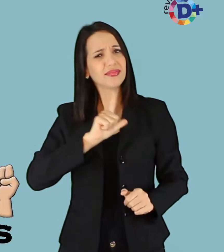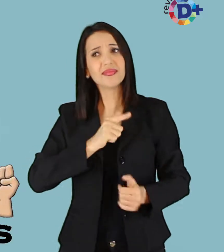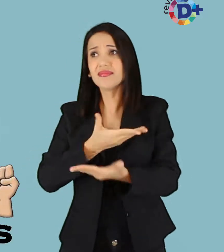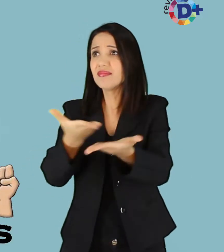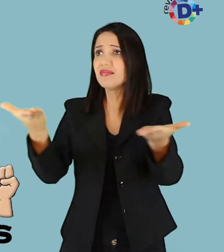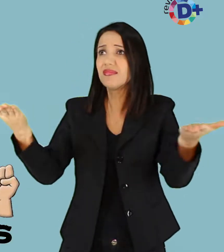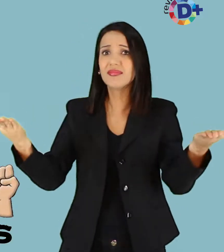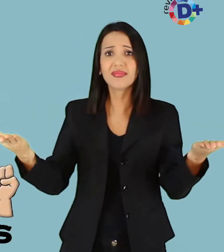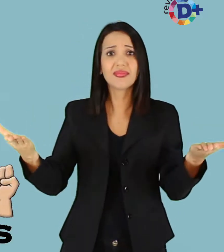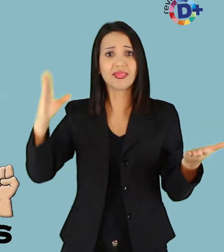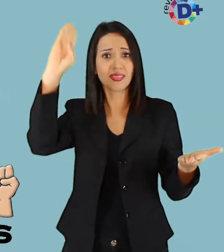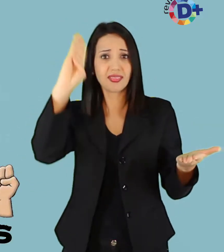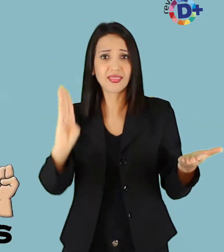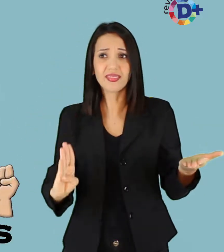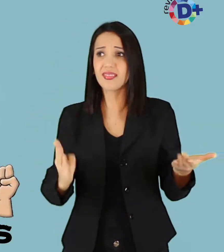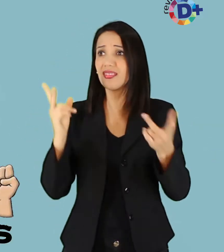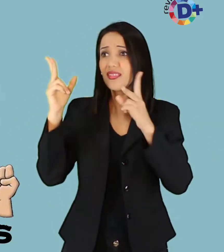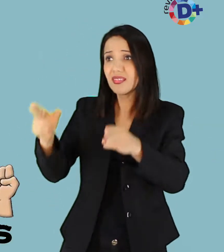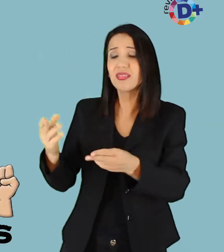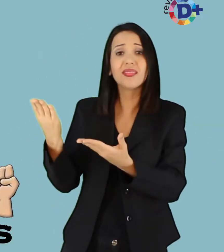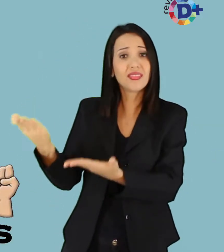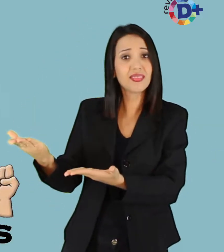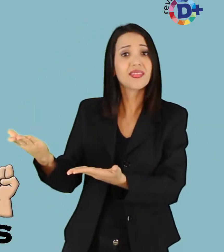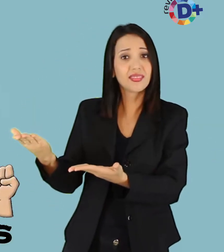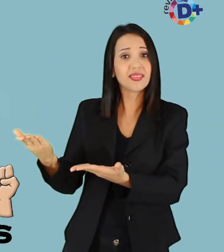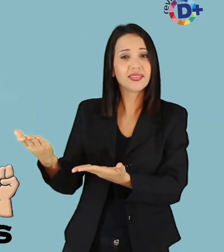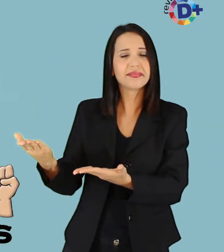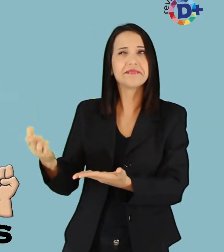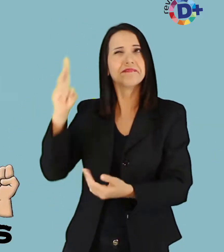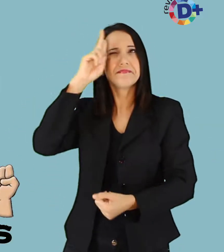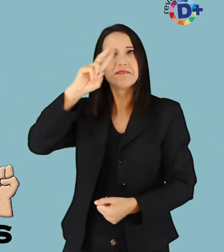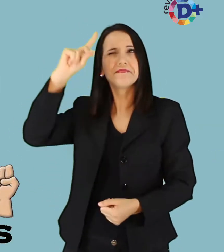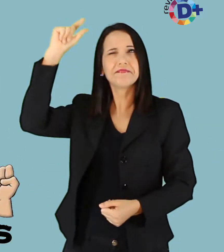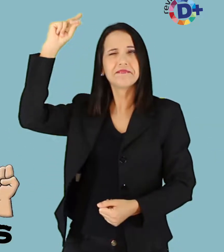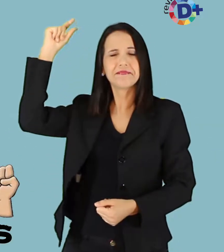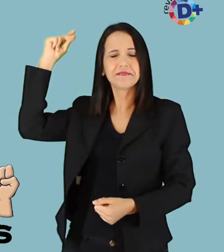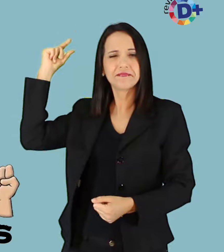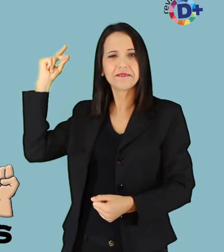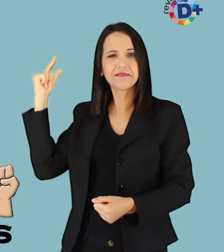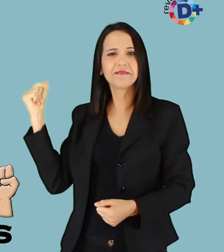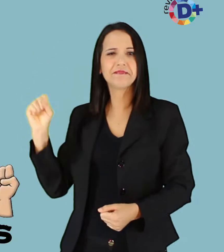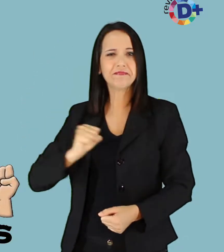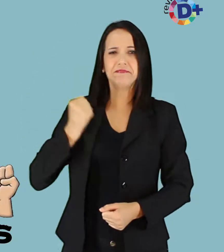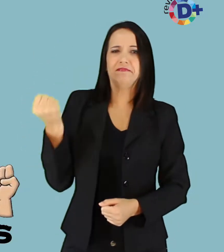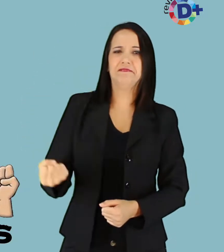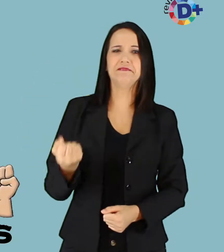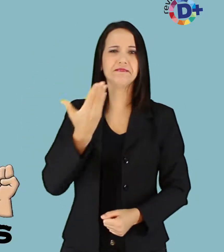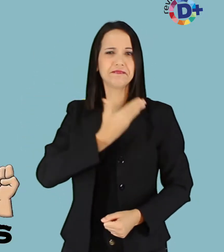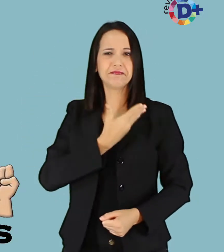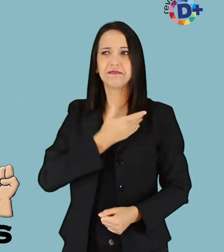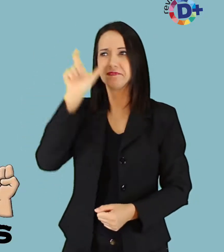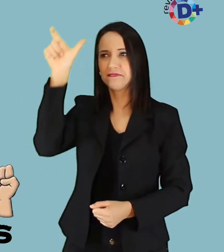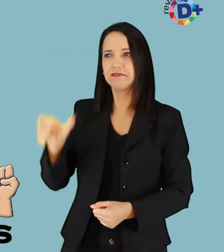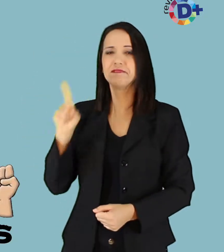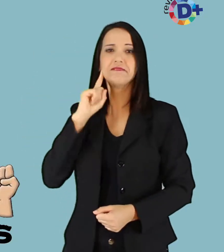corriqueiras são, em nosso país, cenas como essa. Recordo-me da indignação de uma amiga